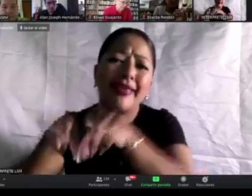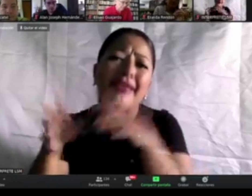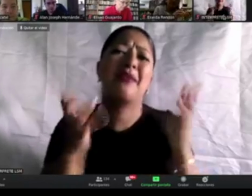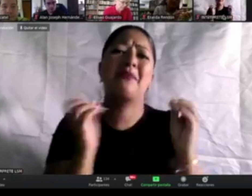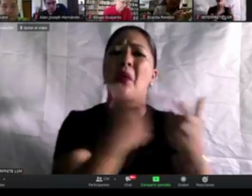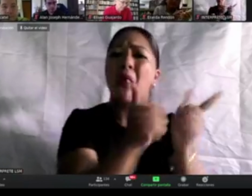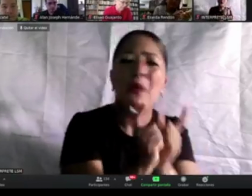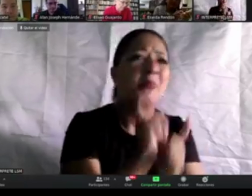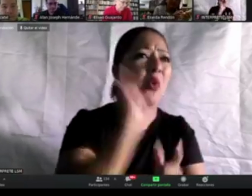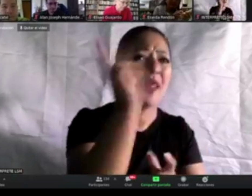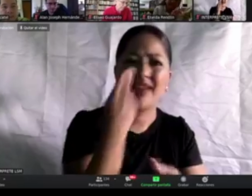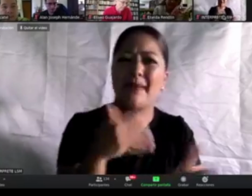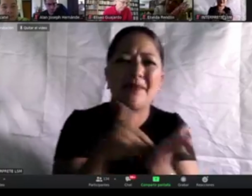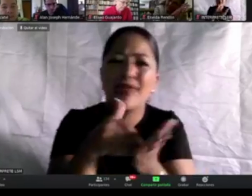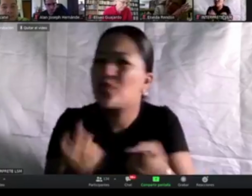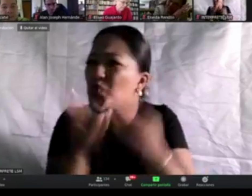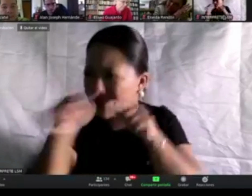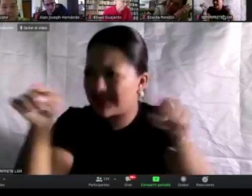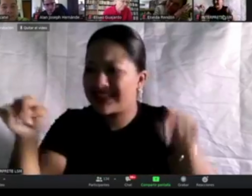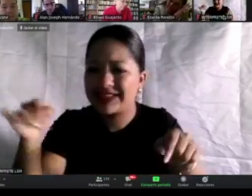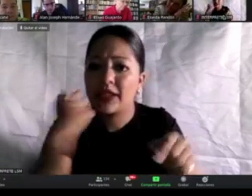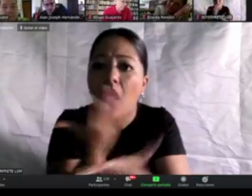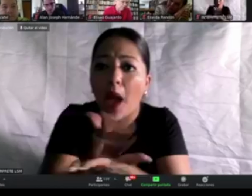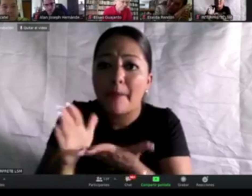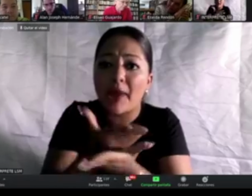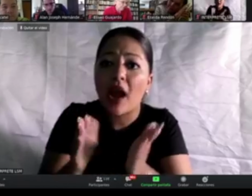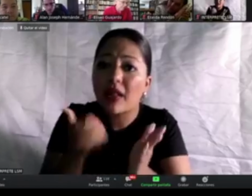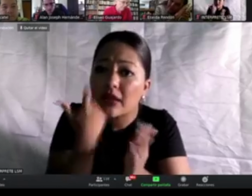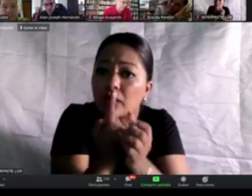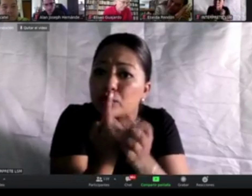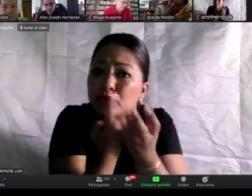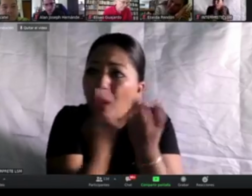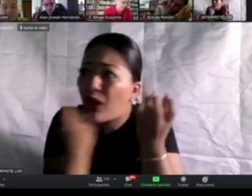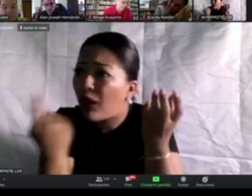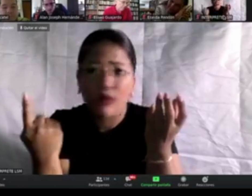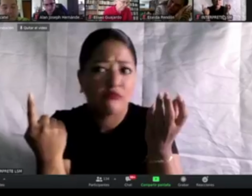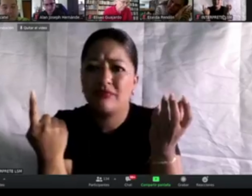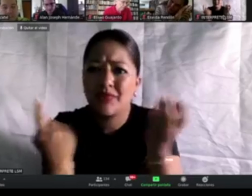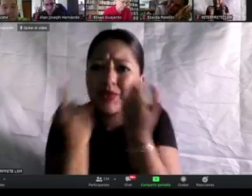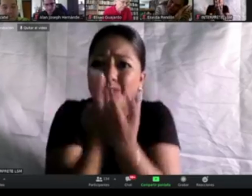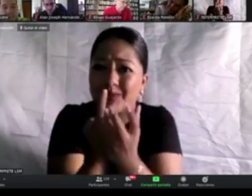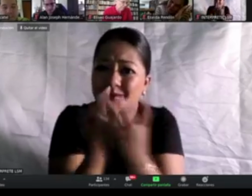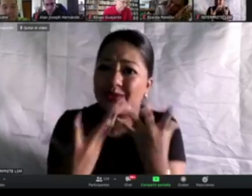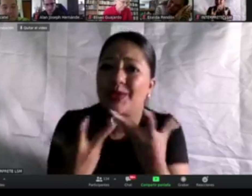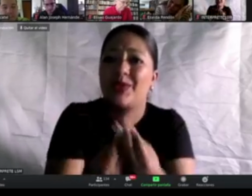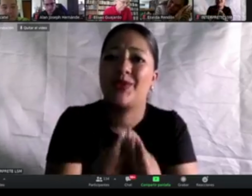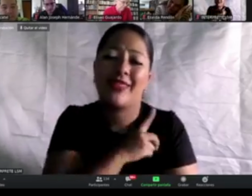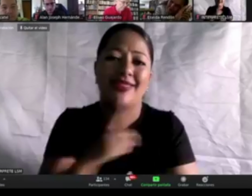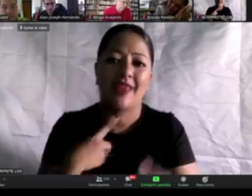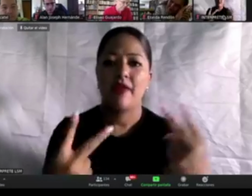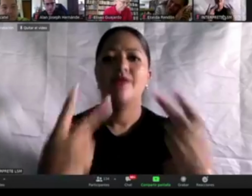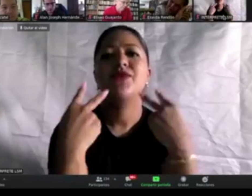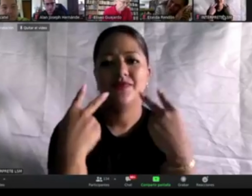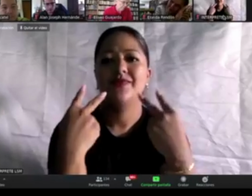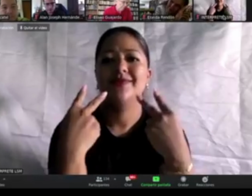de la universidad no nos queremos sentir aparte pero necesitamos también que no que seamos visibles dentro del